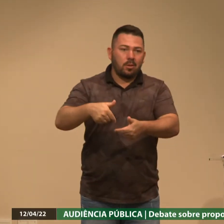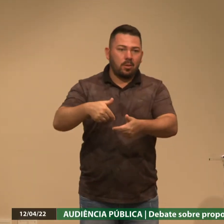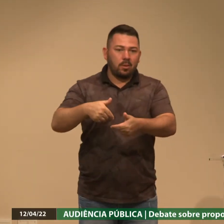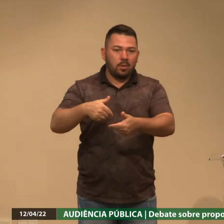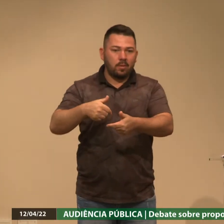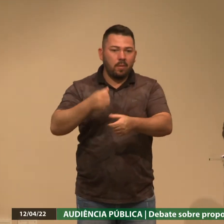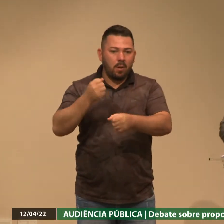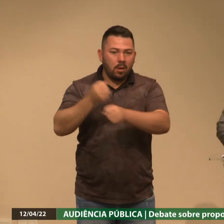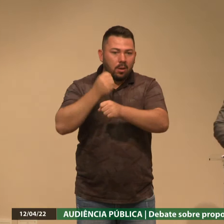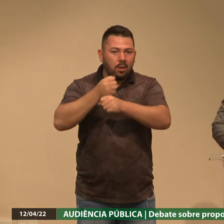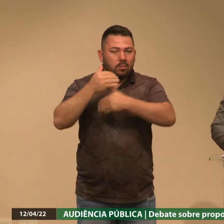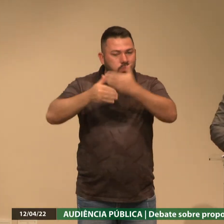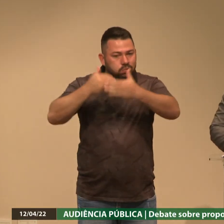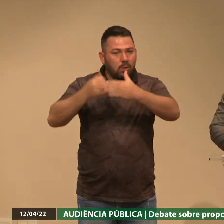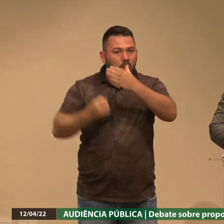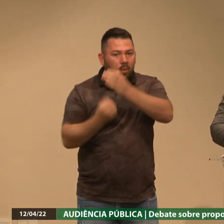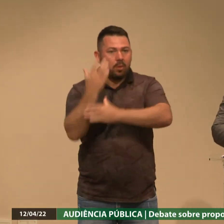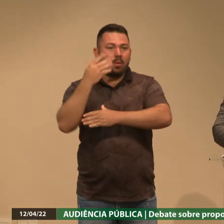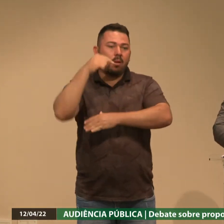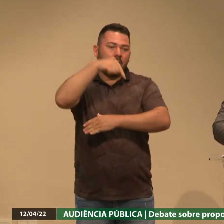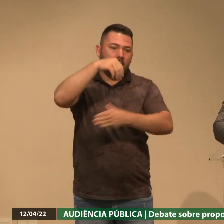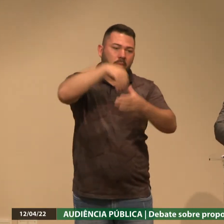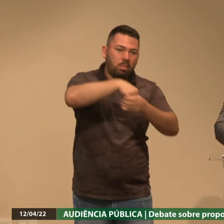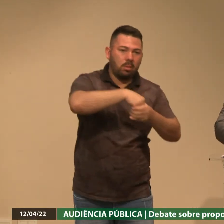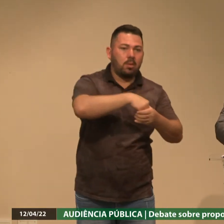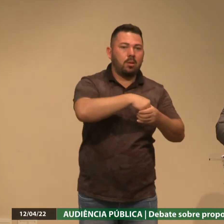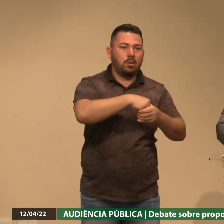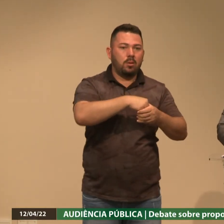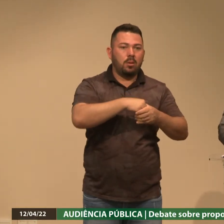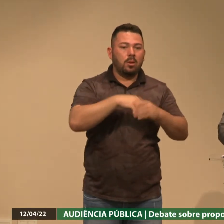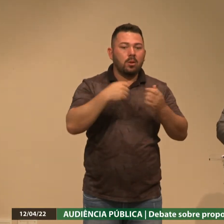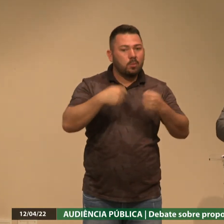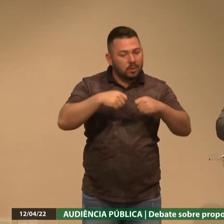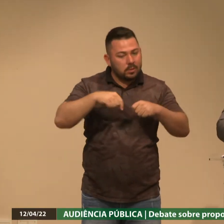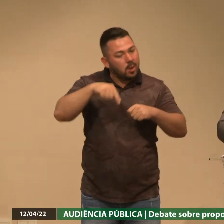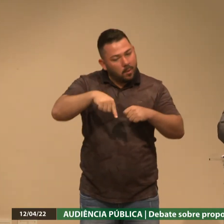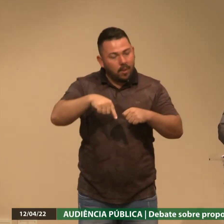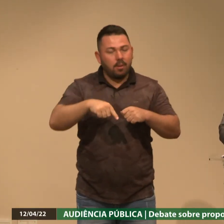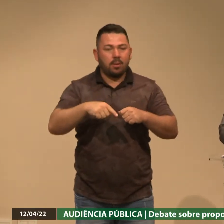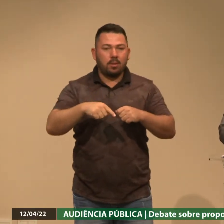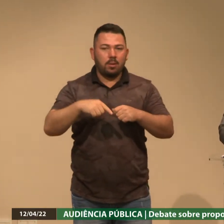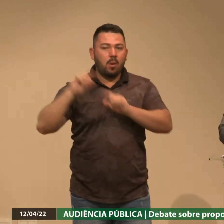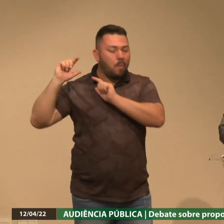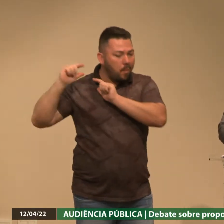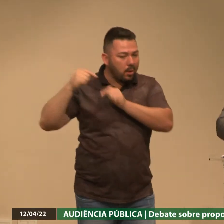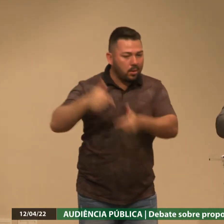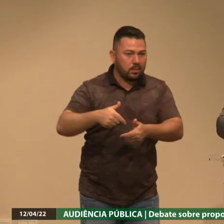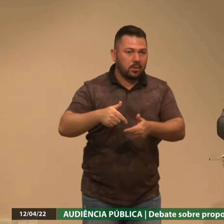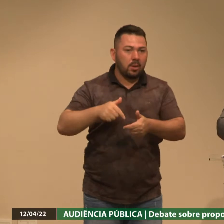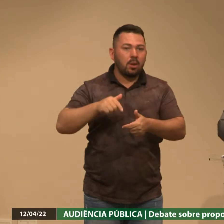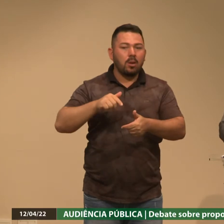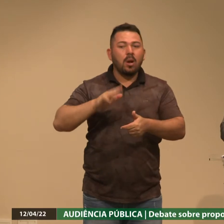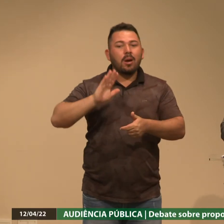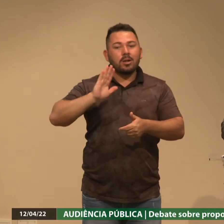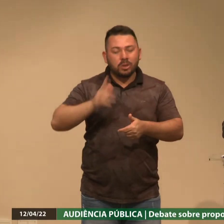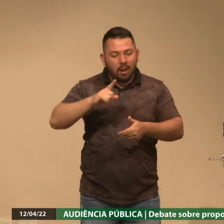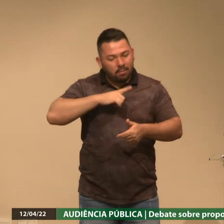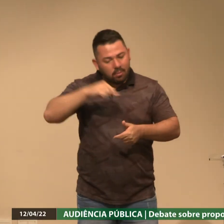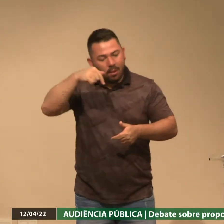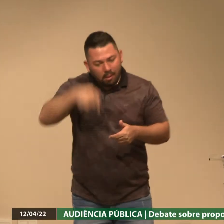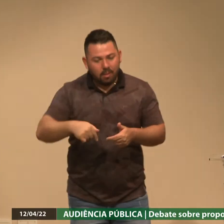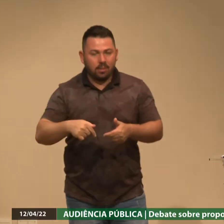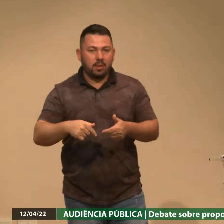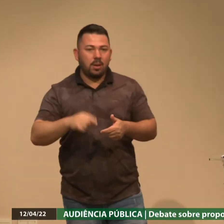dentro e nós não precisamos construir no Estado de Santa Catarina uma tradição nós já temos